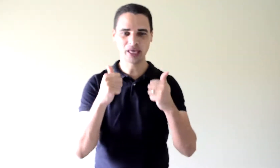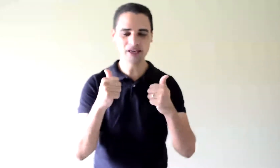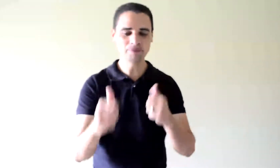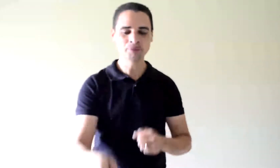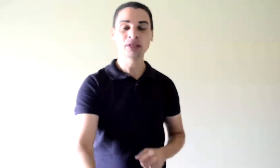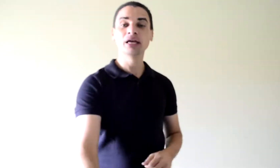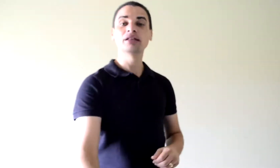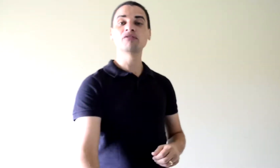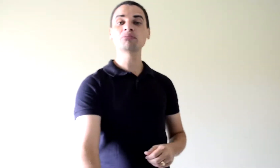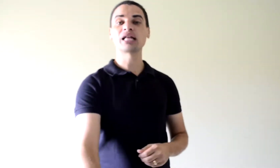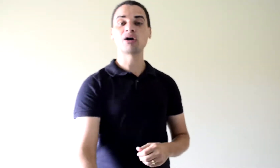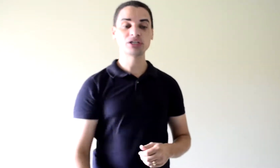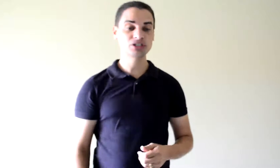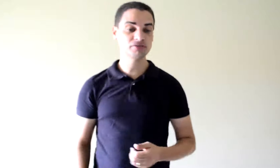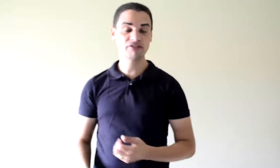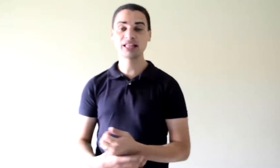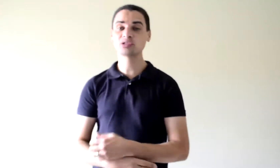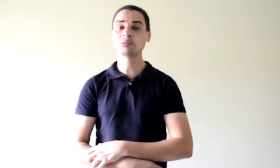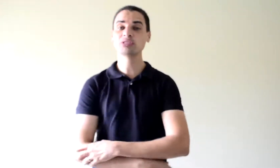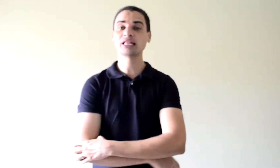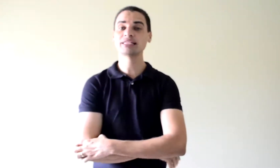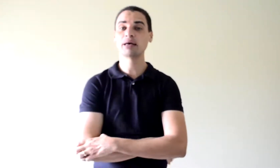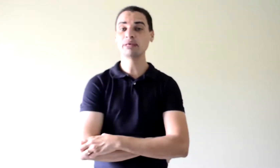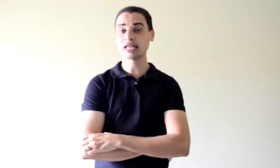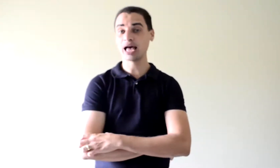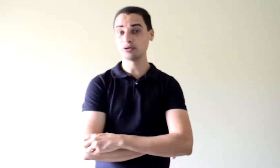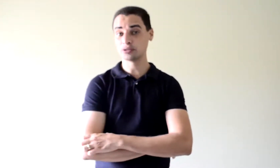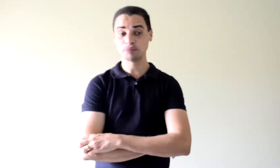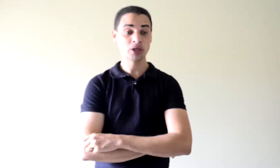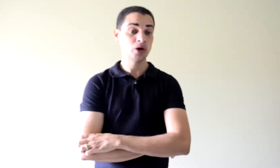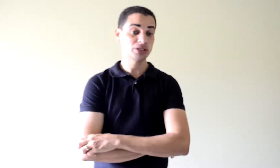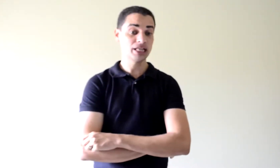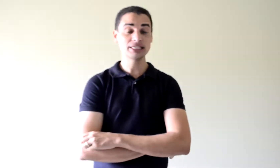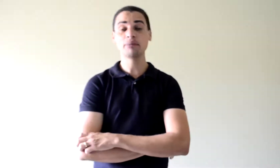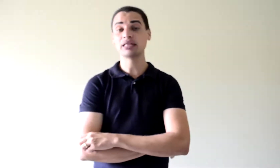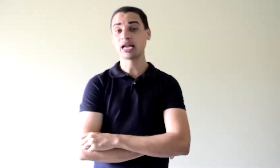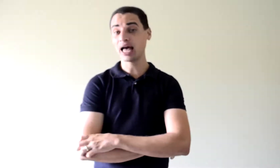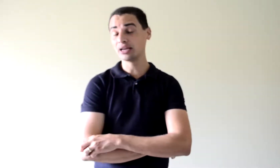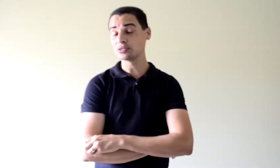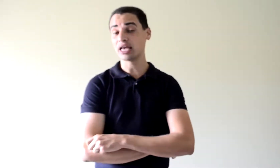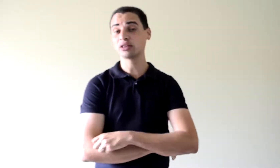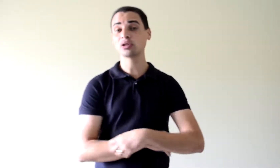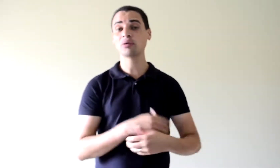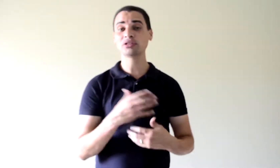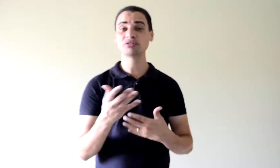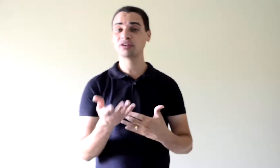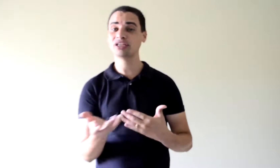ok? Então vamos lá, agora a gente vai falar sobre os sinais arbitrários. Os sinais arbitrários é totalmente diferente dos